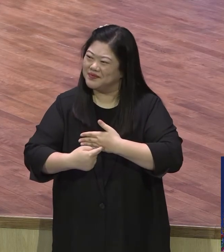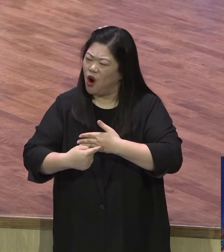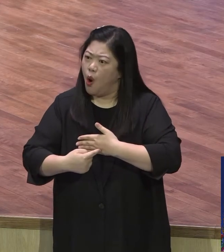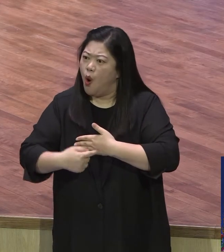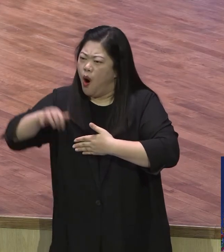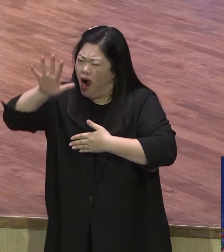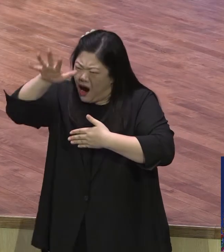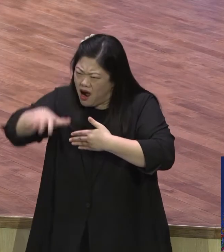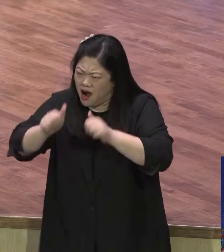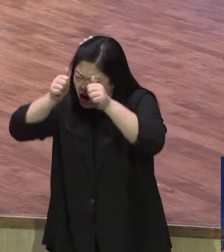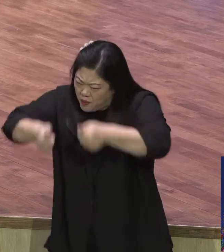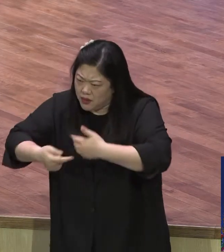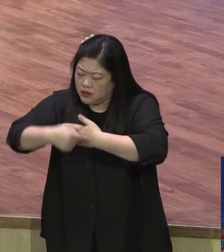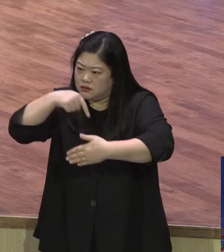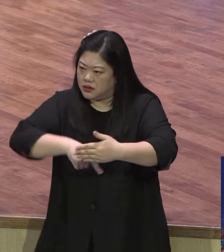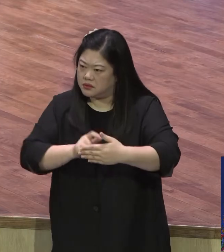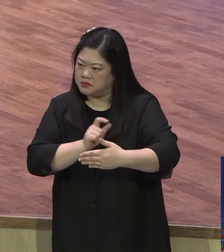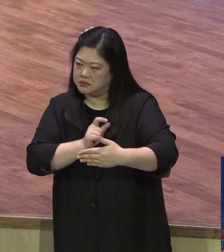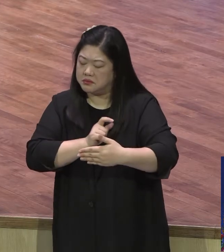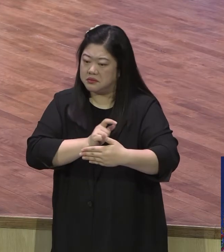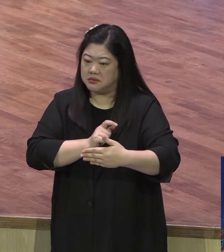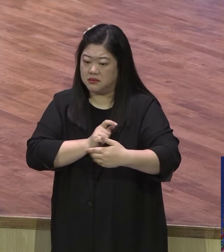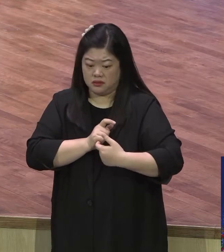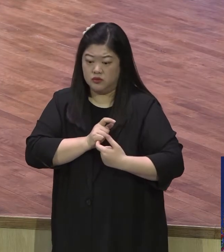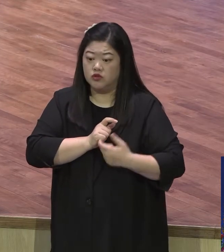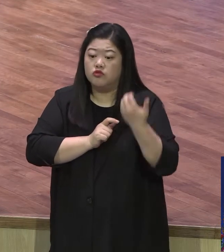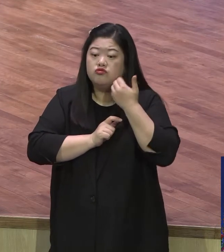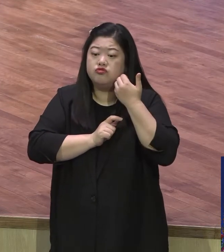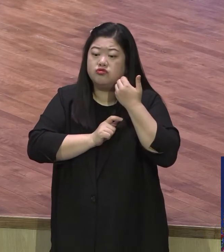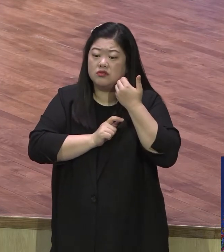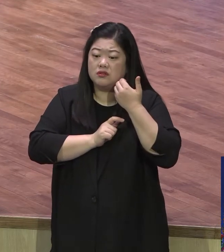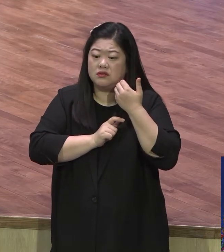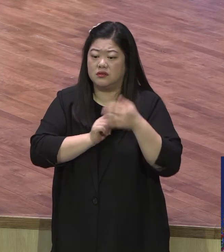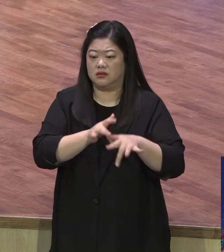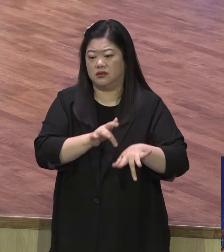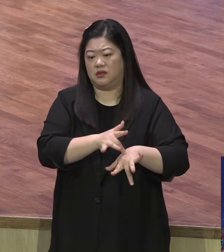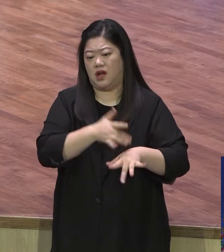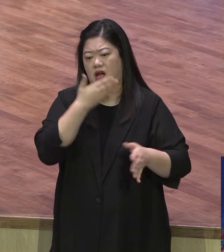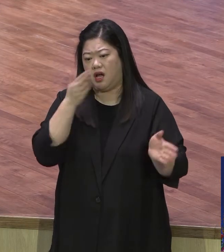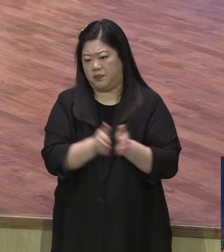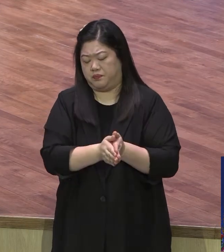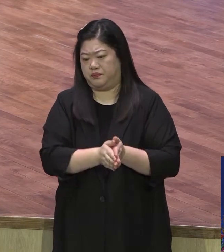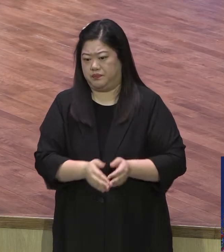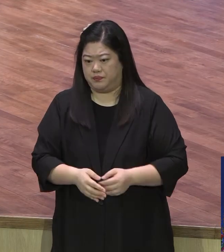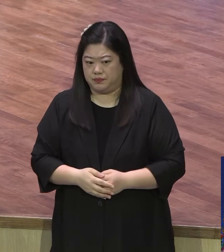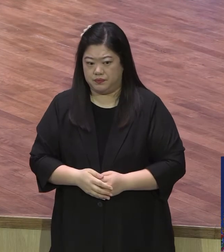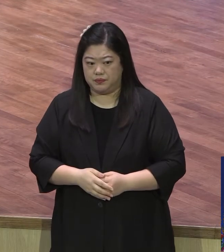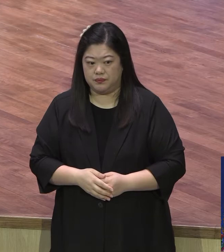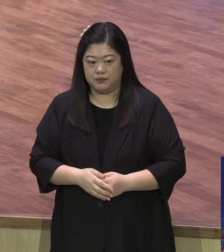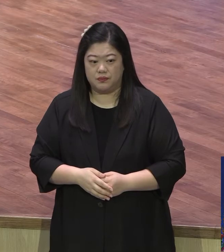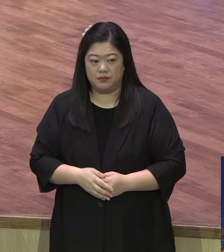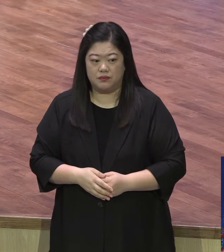사단은 보고도 못 믿게 만듭니다 보고도 못 믿게 만듭니다